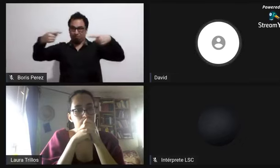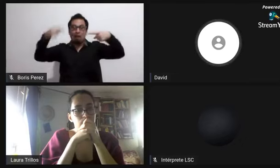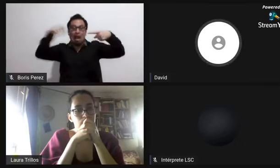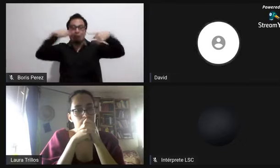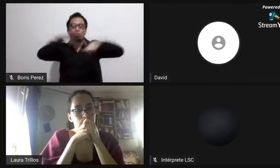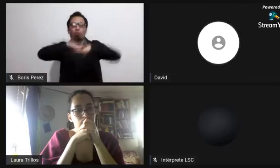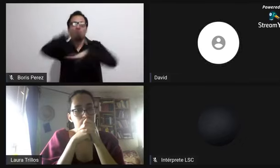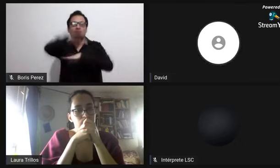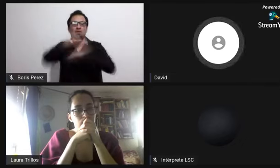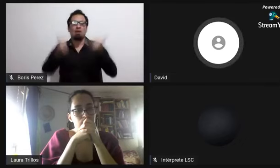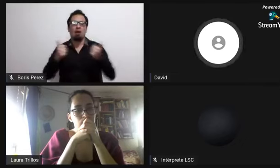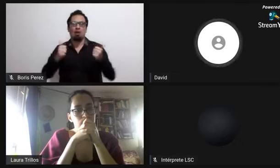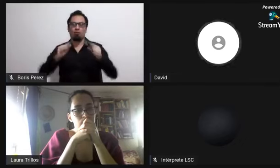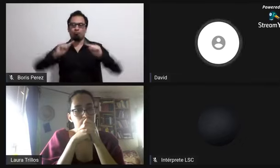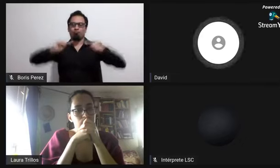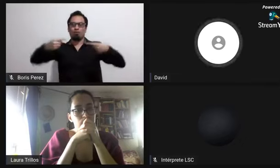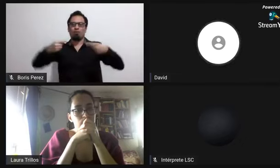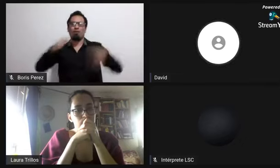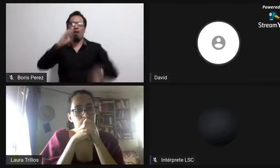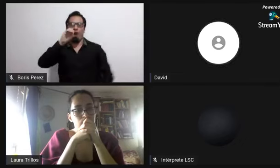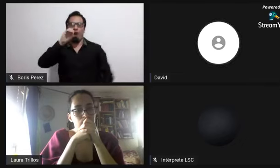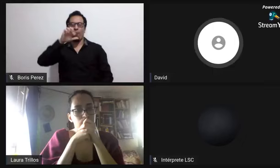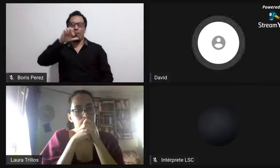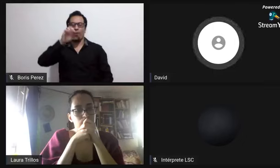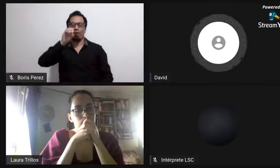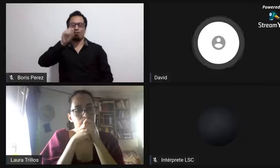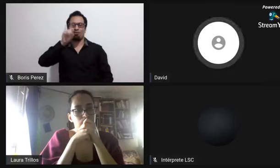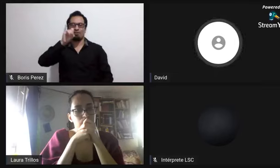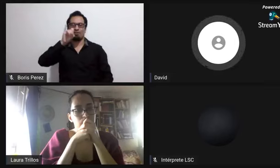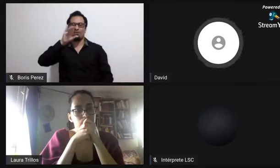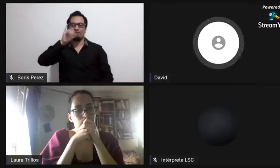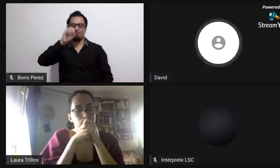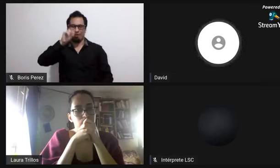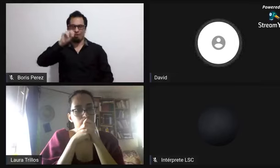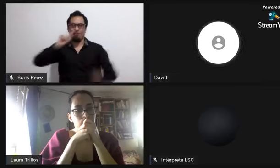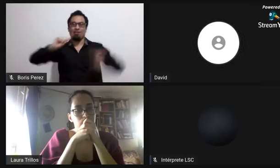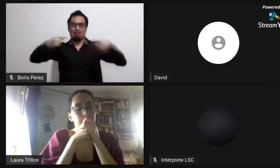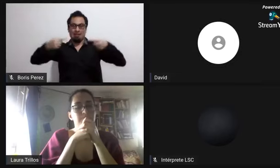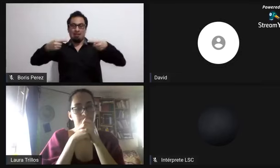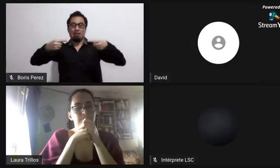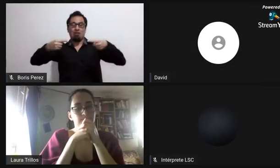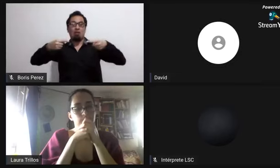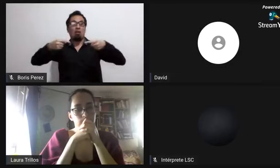existía esa división de movimientos políticos, sino que ya